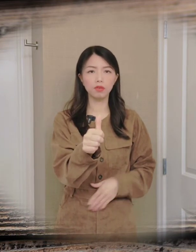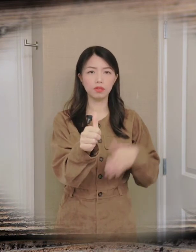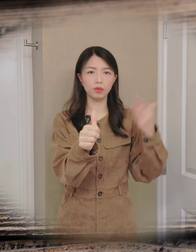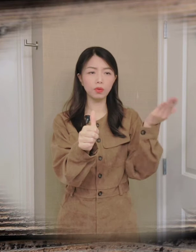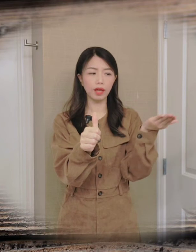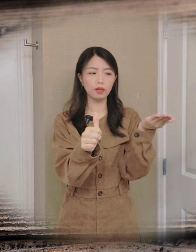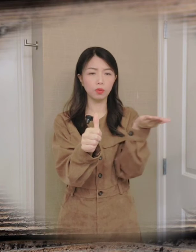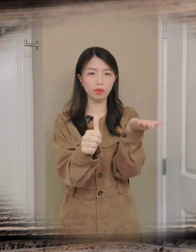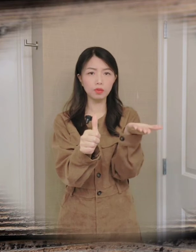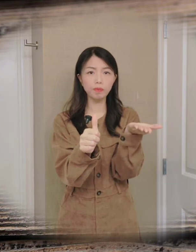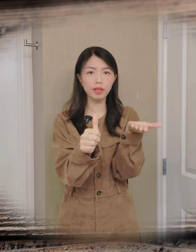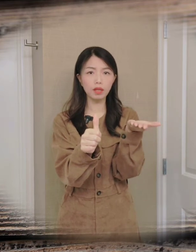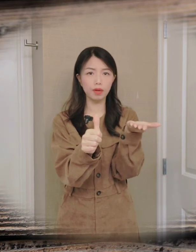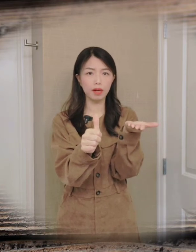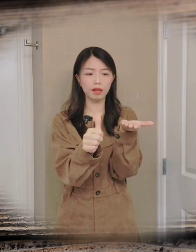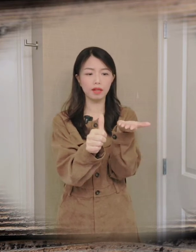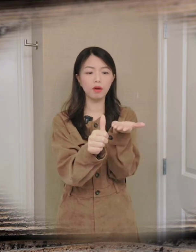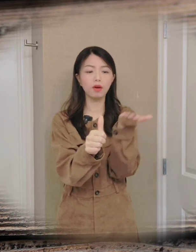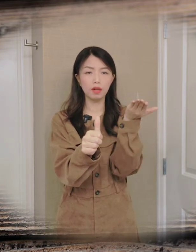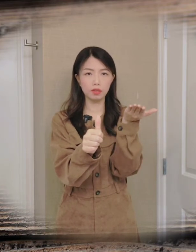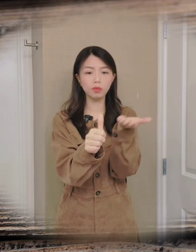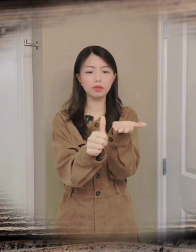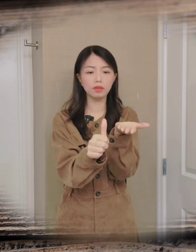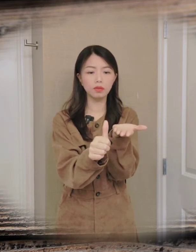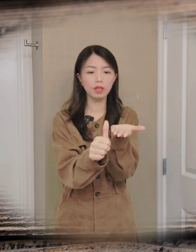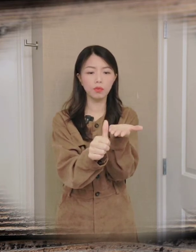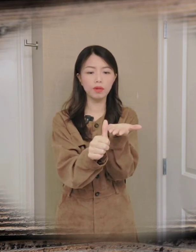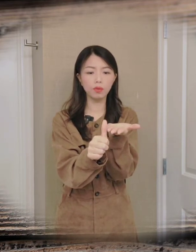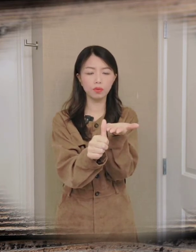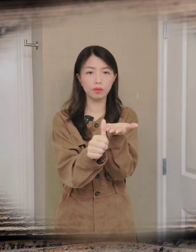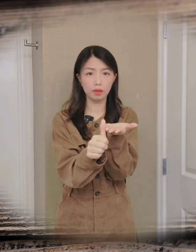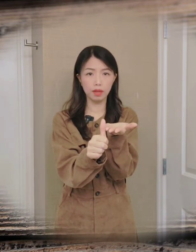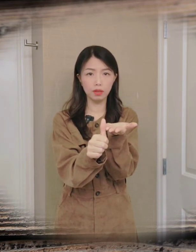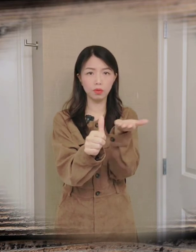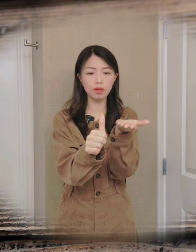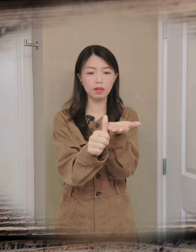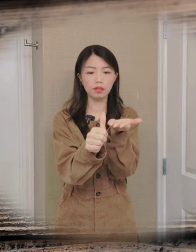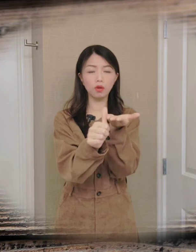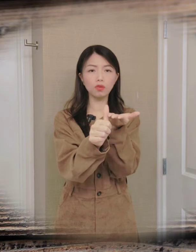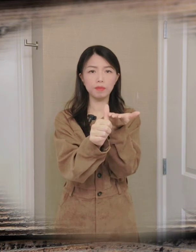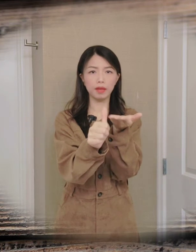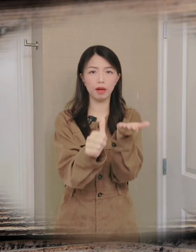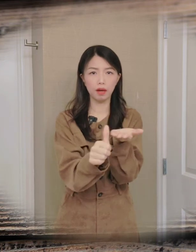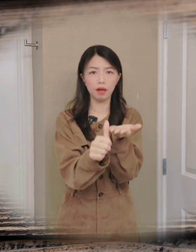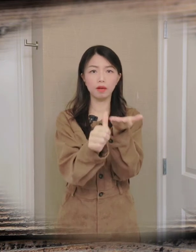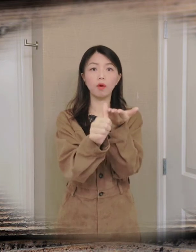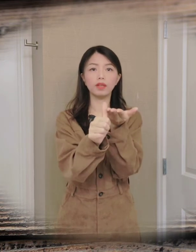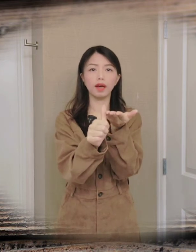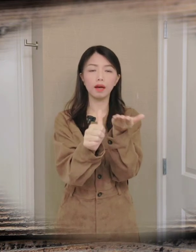엄지만 세워주시고 다른 손은 손바닥의 위를 향하게 해서 이 손끝으로 이 왼손 있는 쪽을 쳐주시면